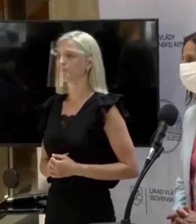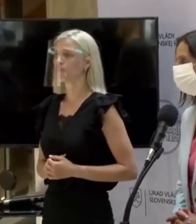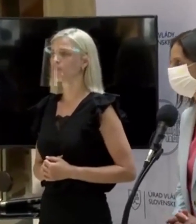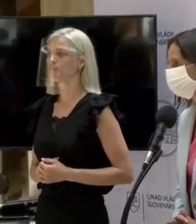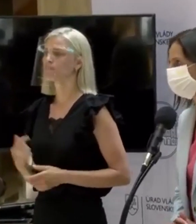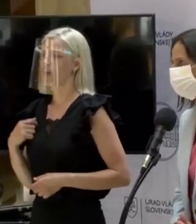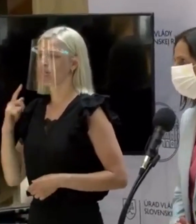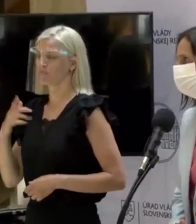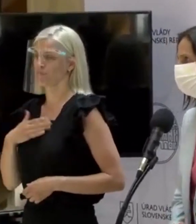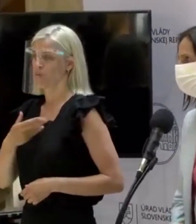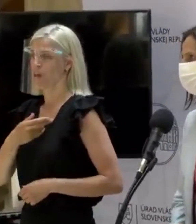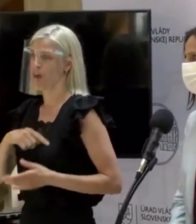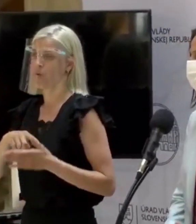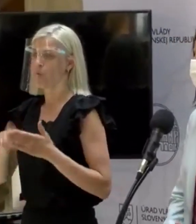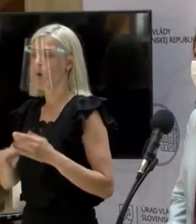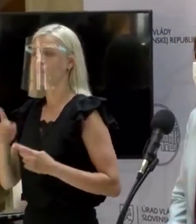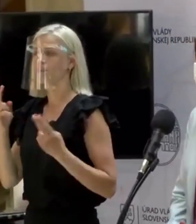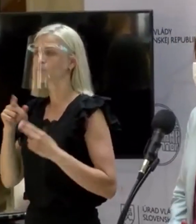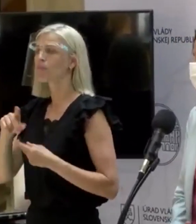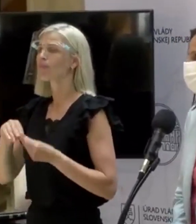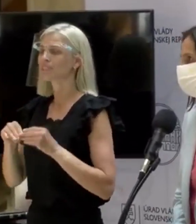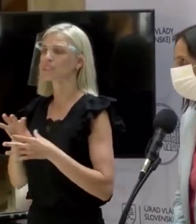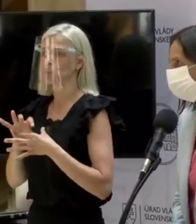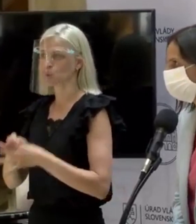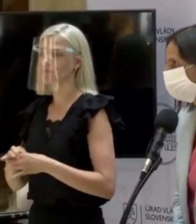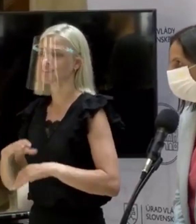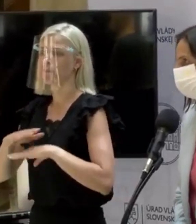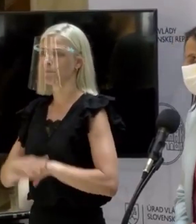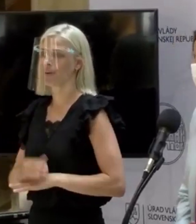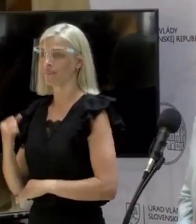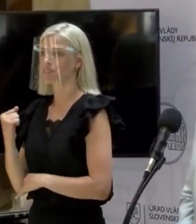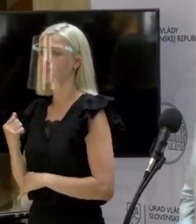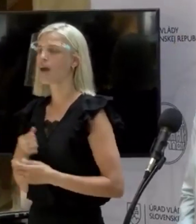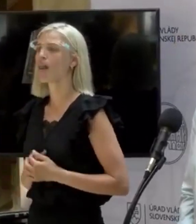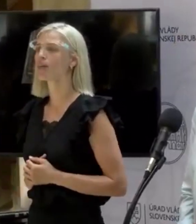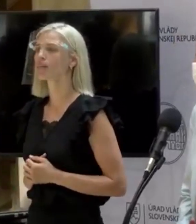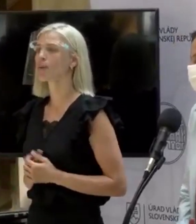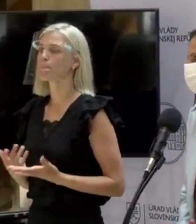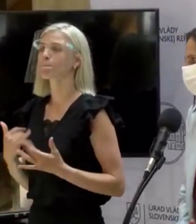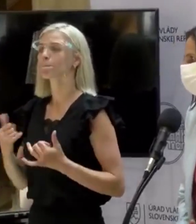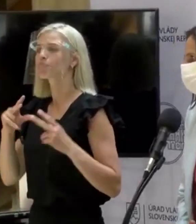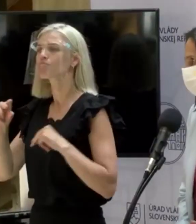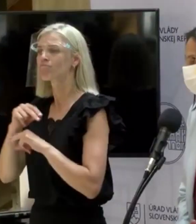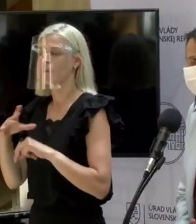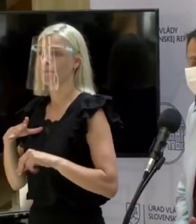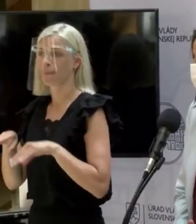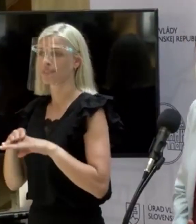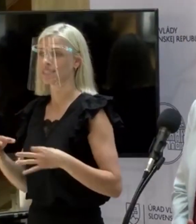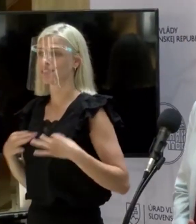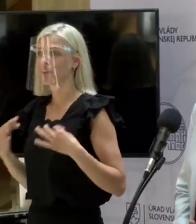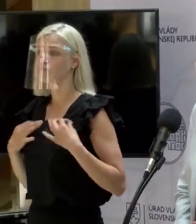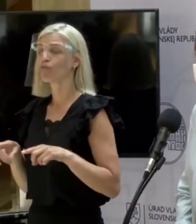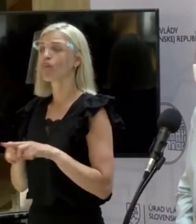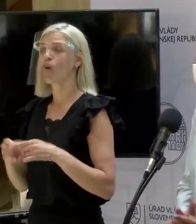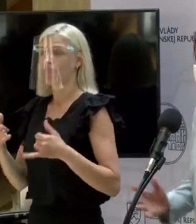Nemyslím si, že je to moja úloha, ale samozrejme sú to veci, ktoré súvisia s právnym základom. A rozprávame sa o tom s pánom ministrom zdravotníctva. Takže rovnako